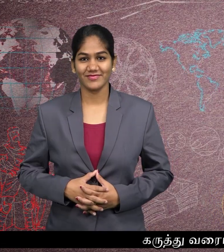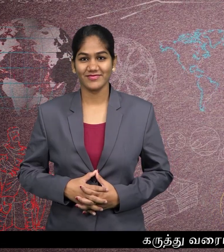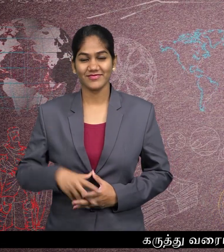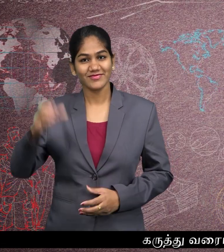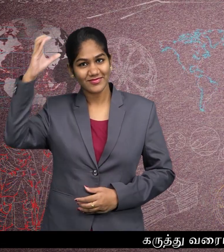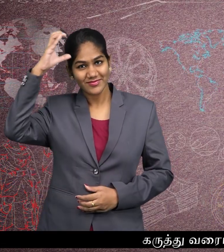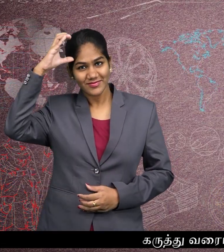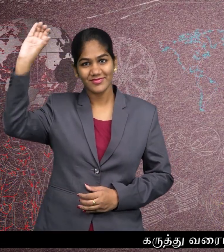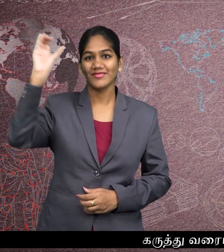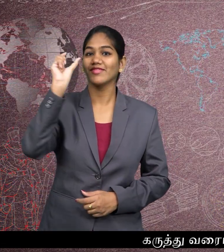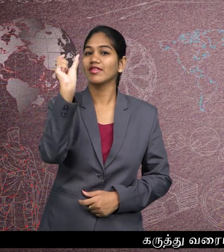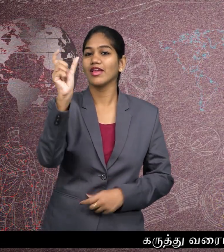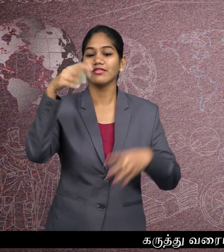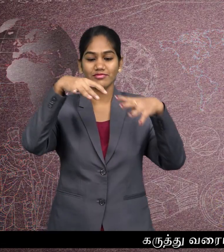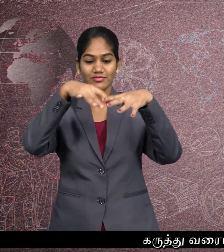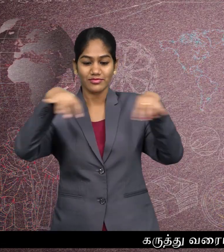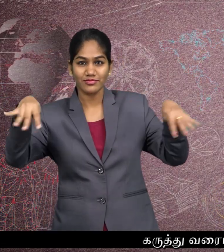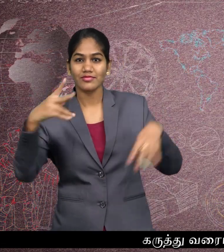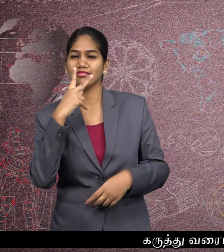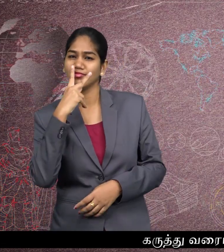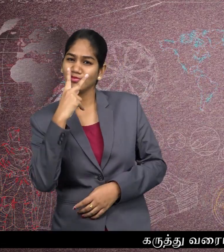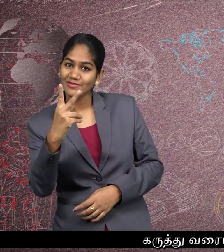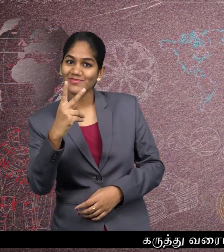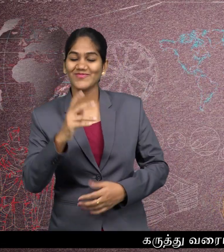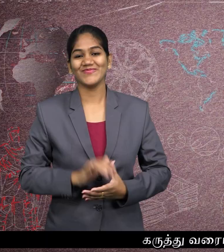கருத்து வரைபடத்தை கவனியுங்கள்.